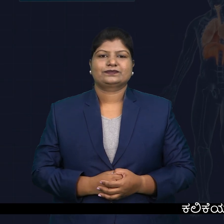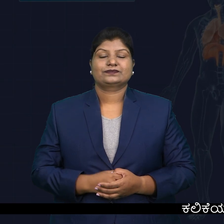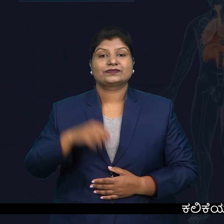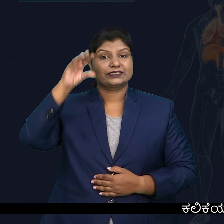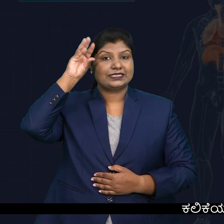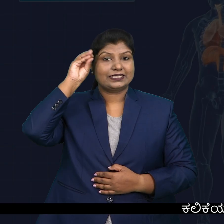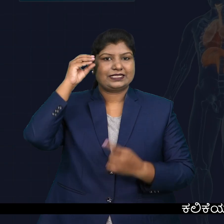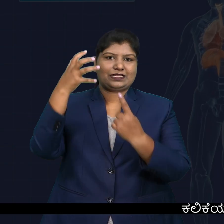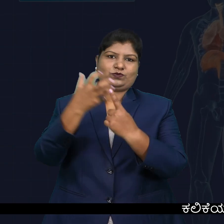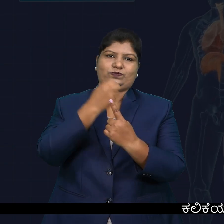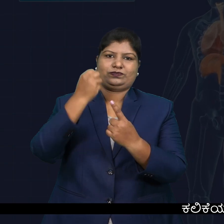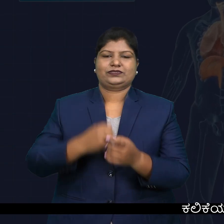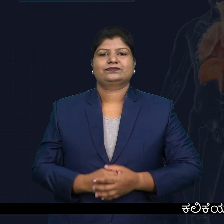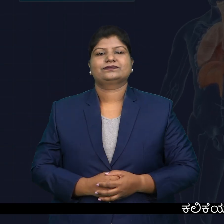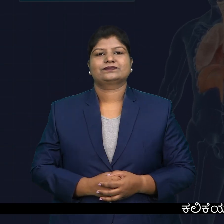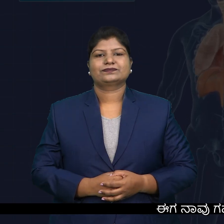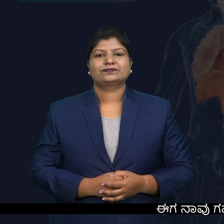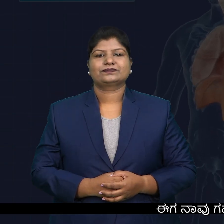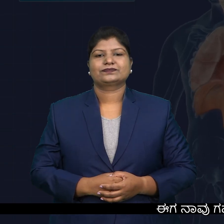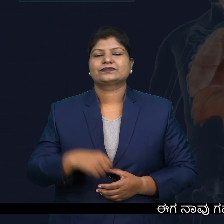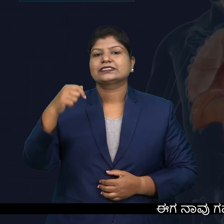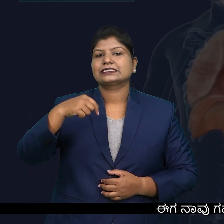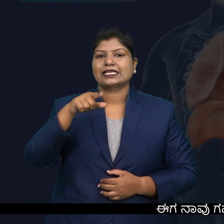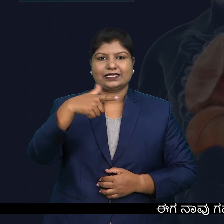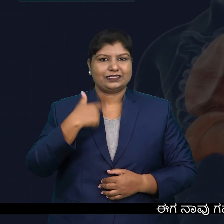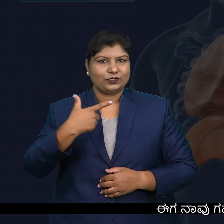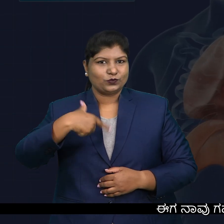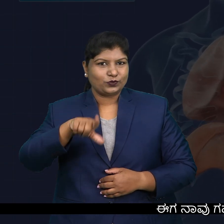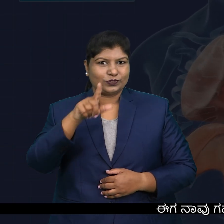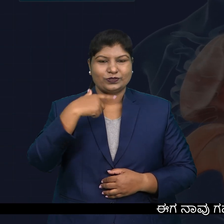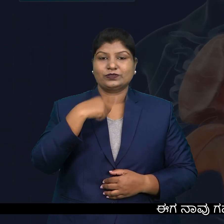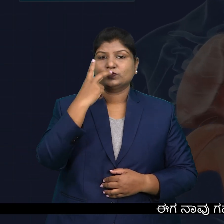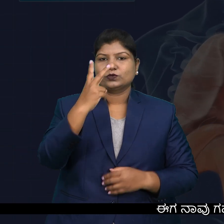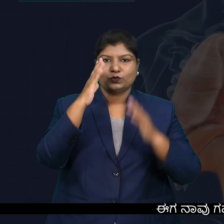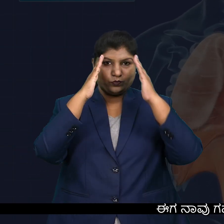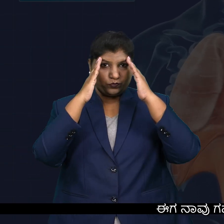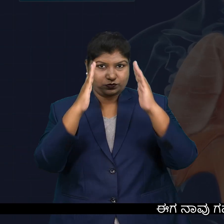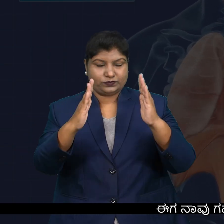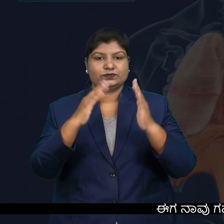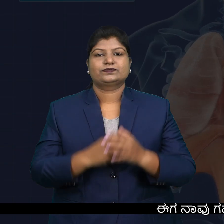ಕಲಿಕೆಯ ಉದ್ದೇಶಗಳು. ಈಗ ನಾವು ಗಮನ ಹರಿಸಲಿದ್ದೇವೆ.